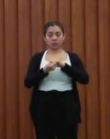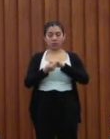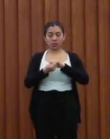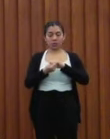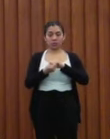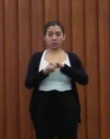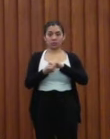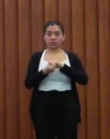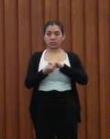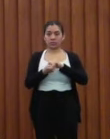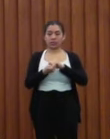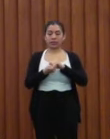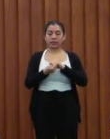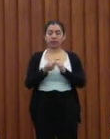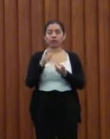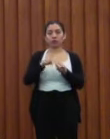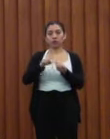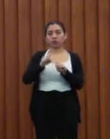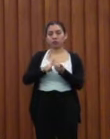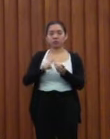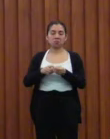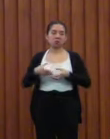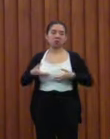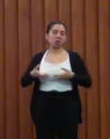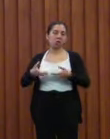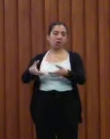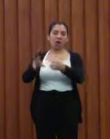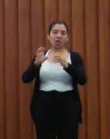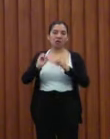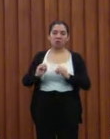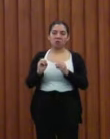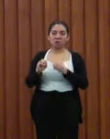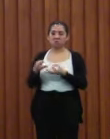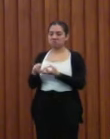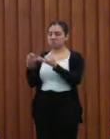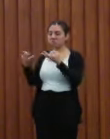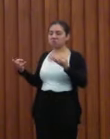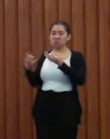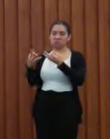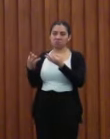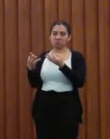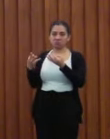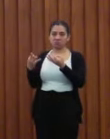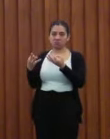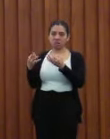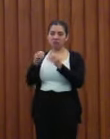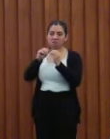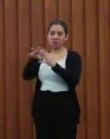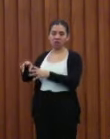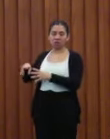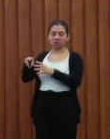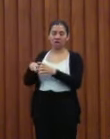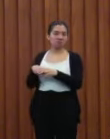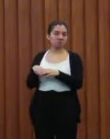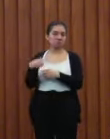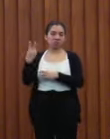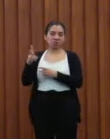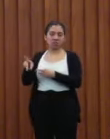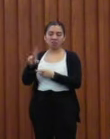o aparecen sus cuerpos en la vía pública, en terrenos baldíos y con armas de fuego, ¿no? A las